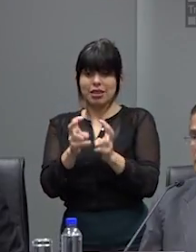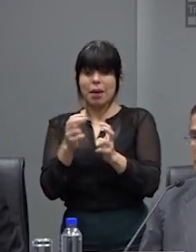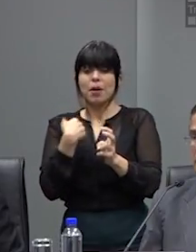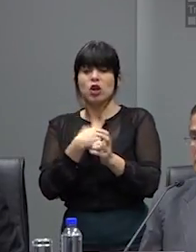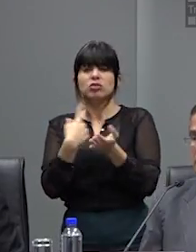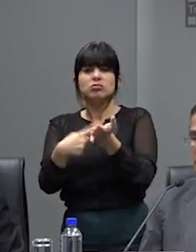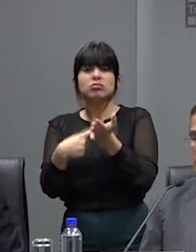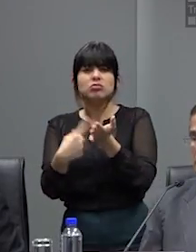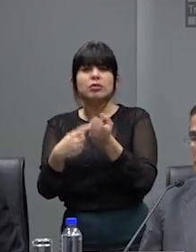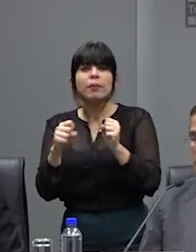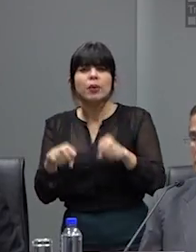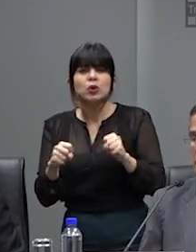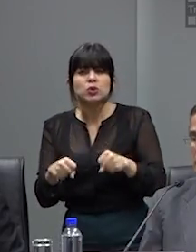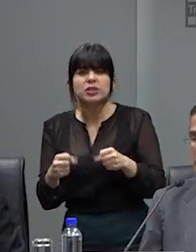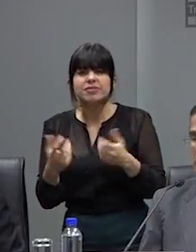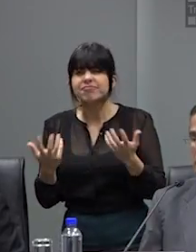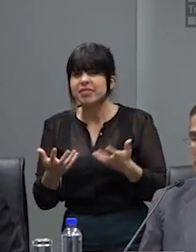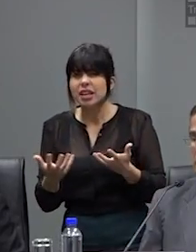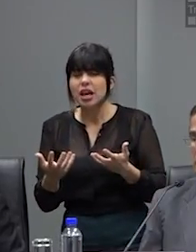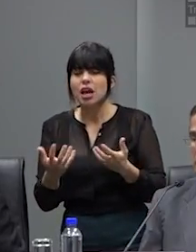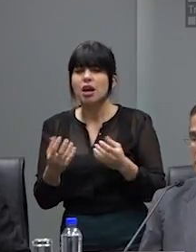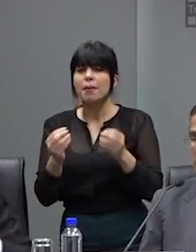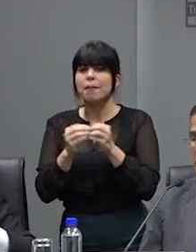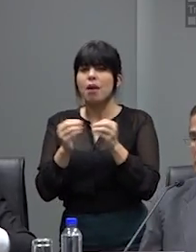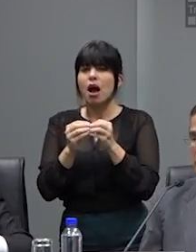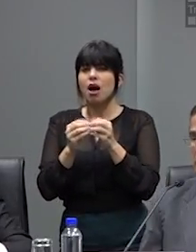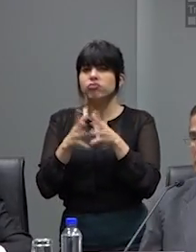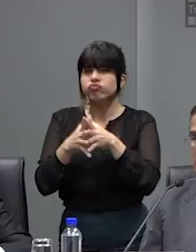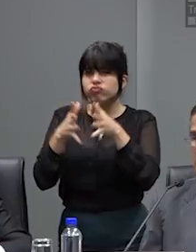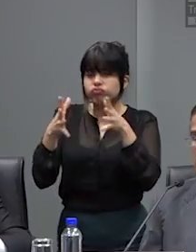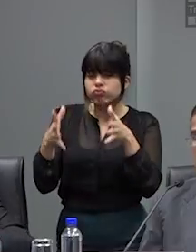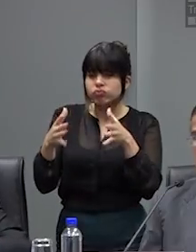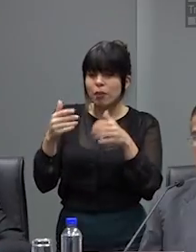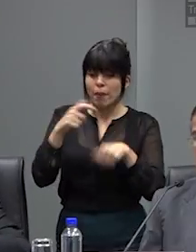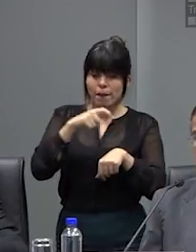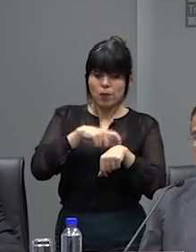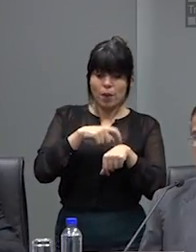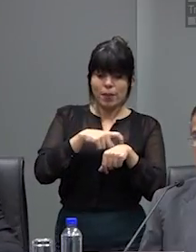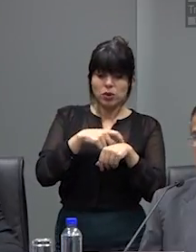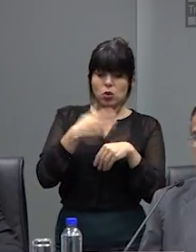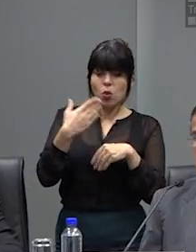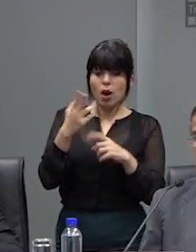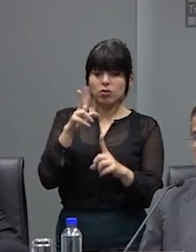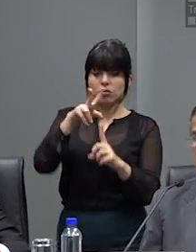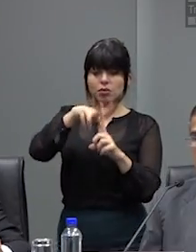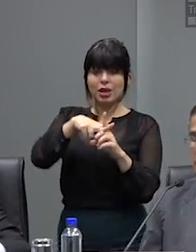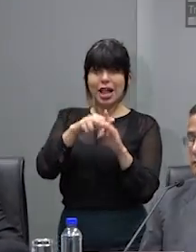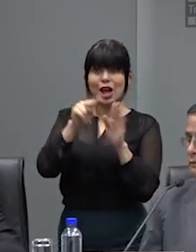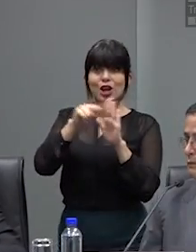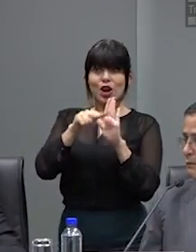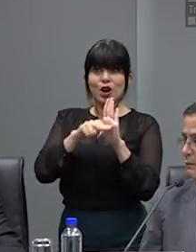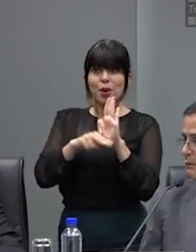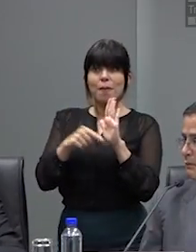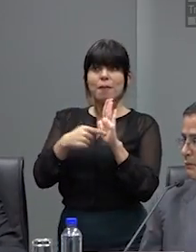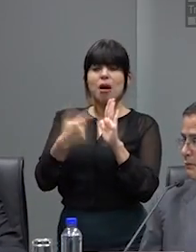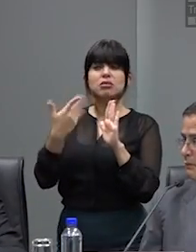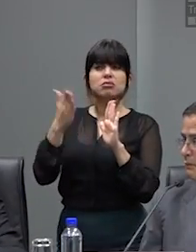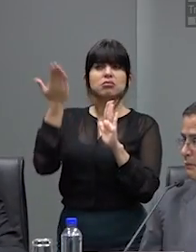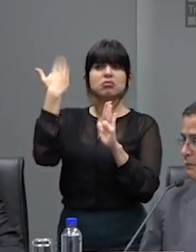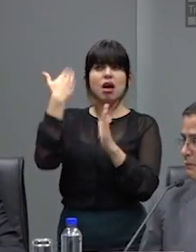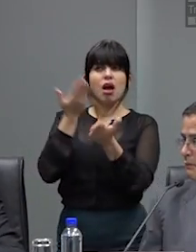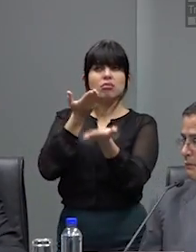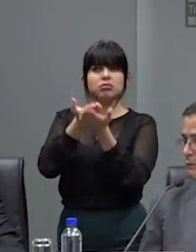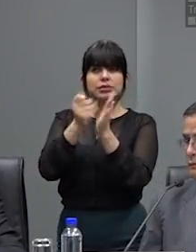estamos hablando de la posibilidad de ampliar el momento de entrada de vigencia de la normativa. Ya lo había presentado en